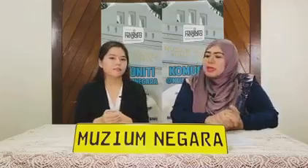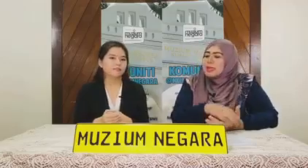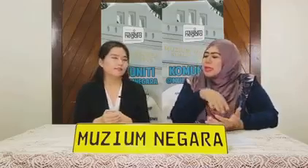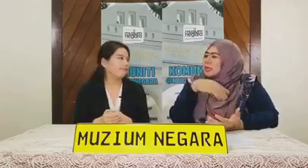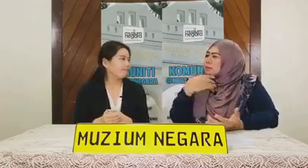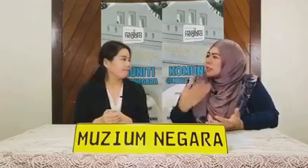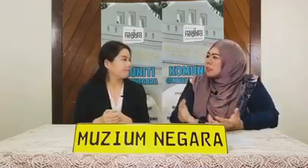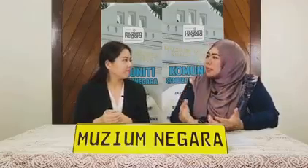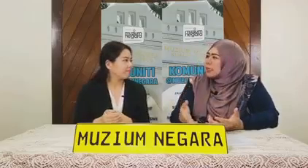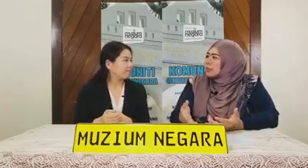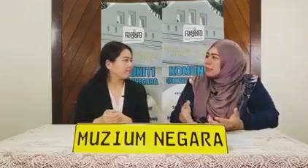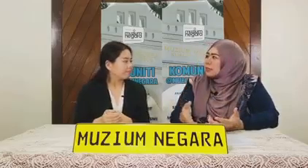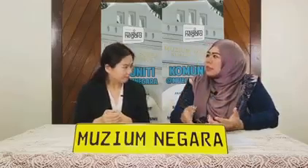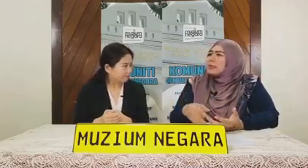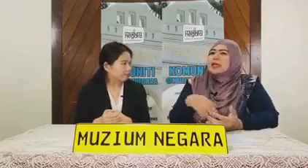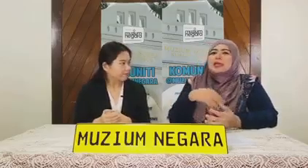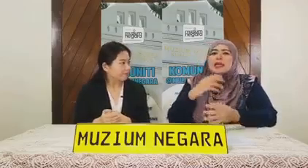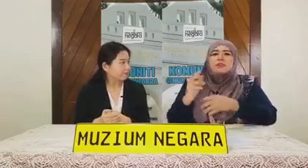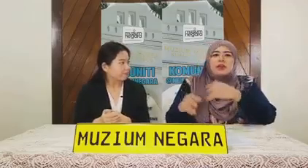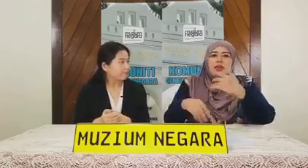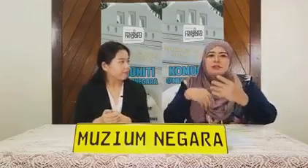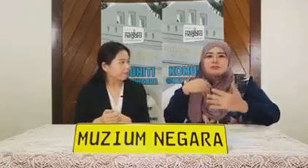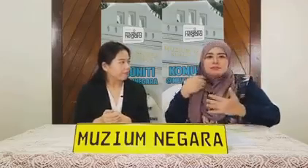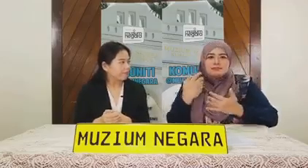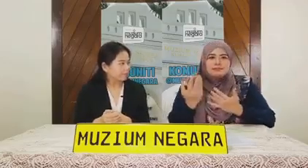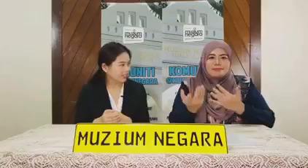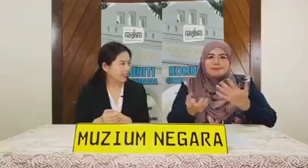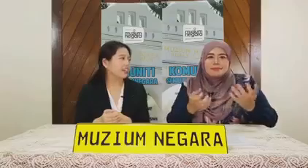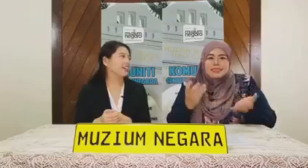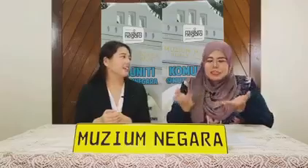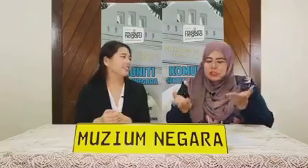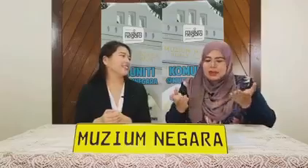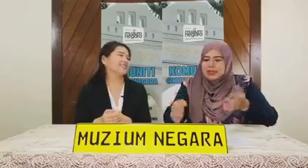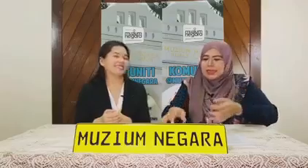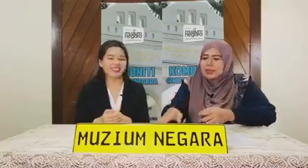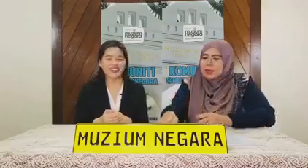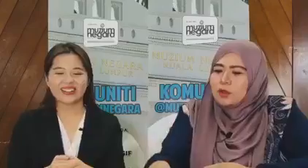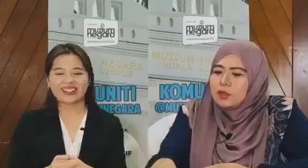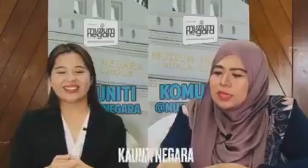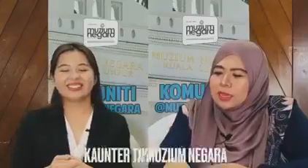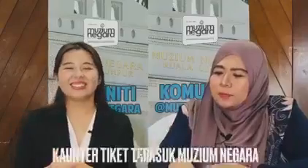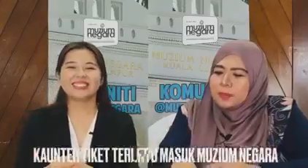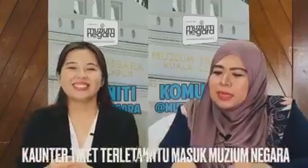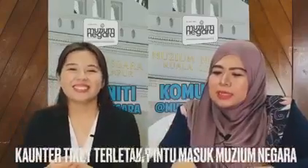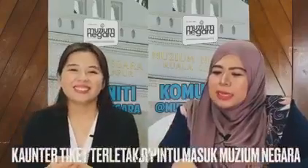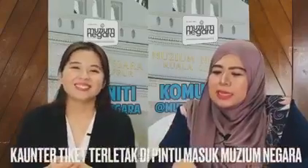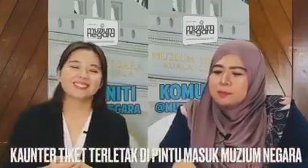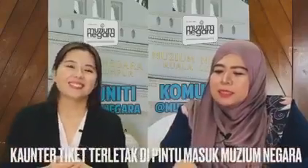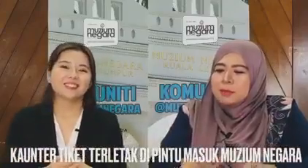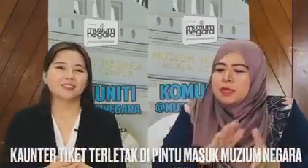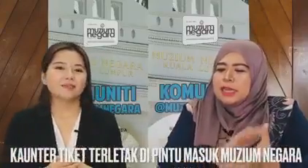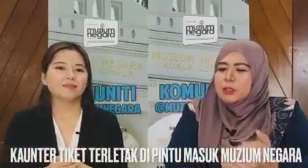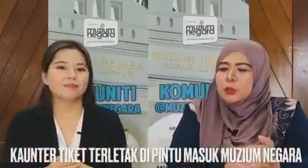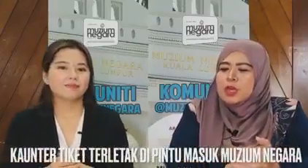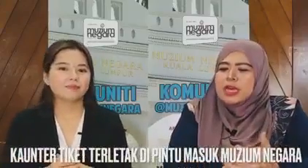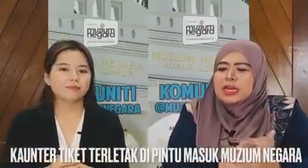Dada akan bacakan dan Kak Ifa akan isyaratkan. Okey, perkataan yang pertama iaitu